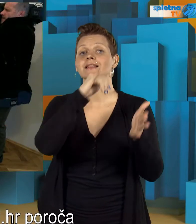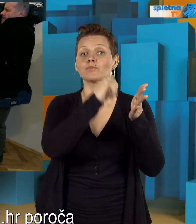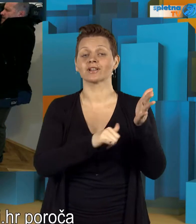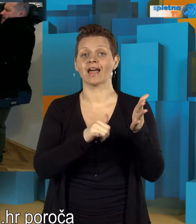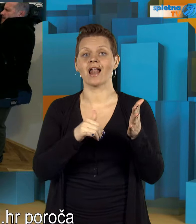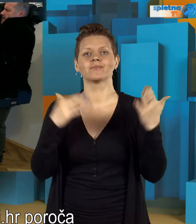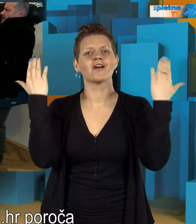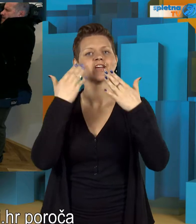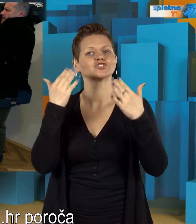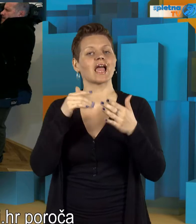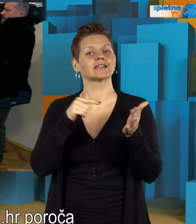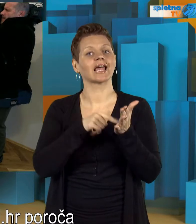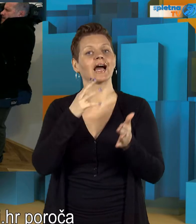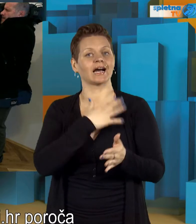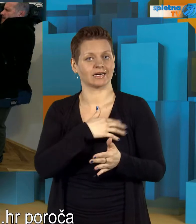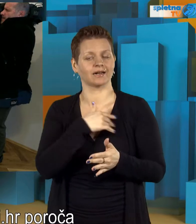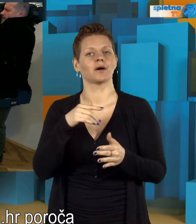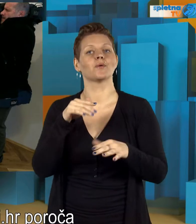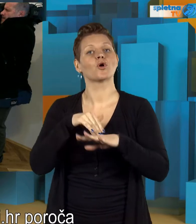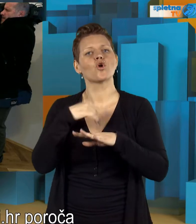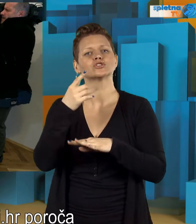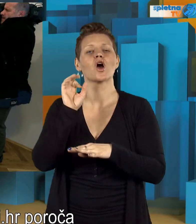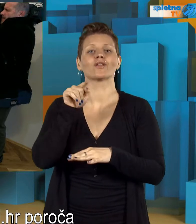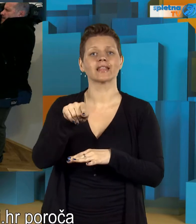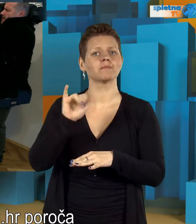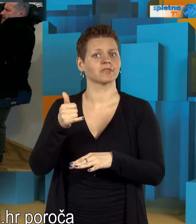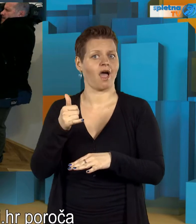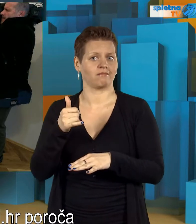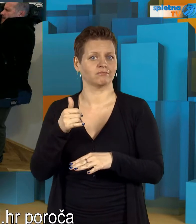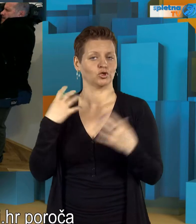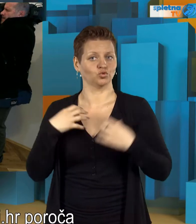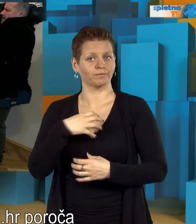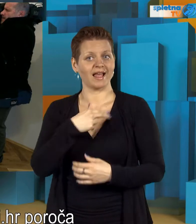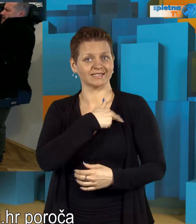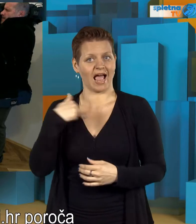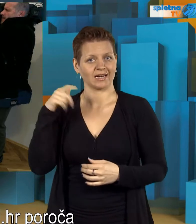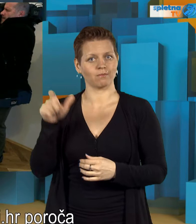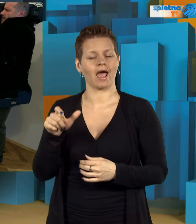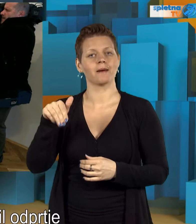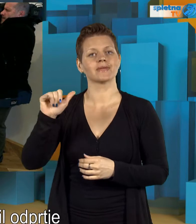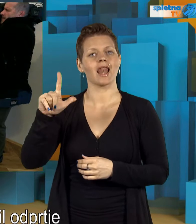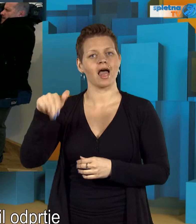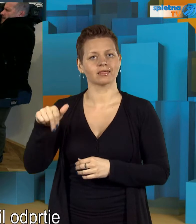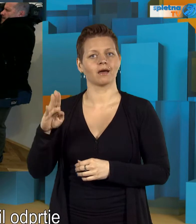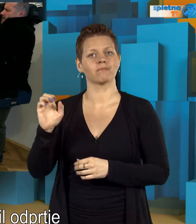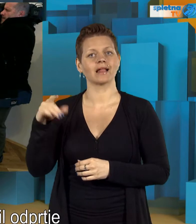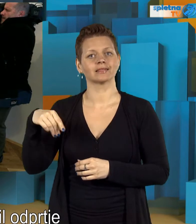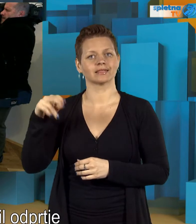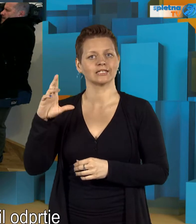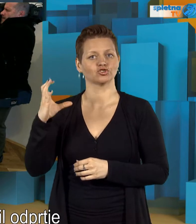Spletni portal vecerni.hr poroča o tem, da je župan Zagreba Milan Bandić odobril odprtje hostla za gluhe osebe.